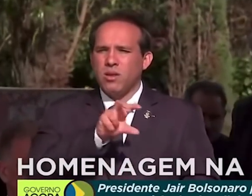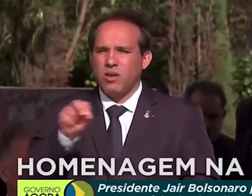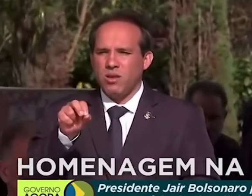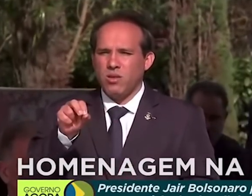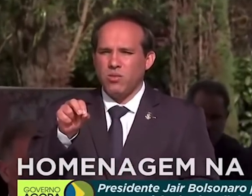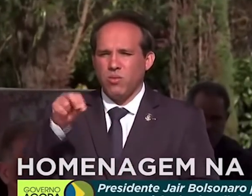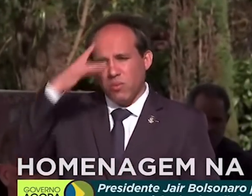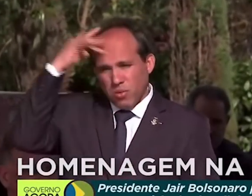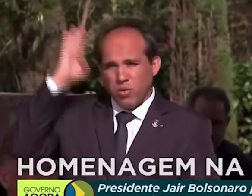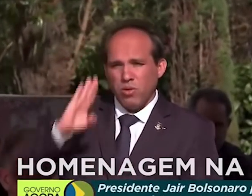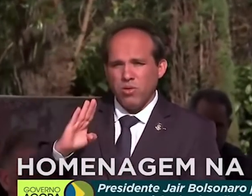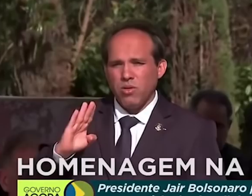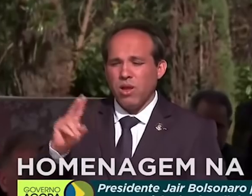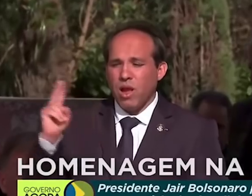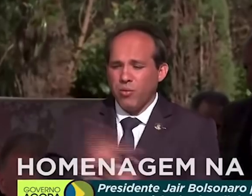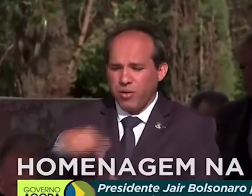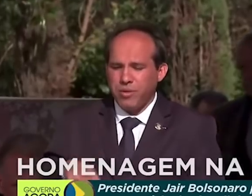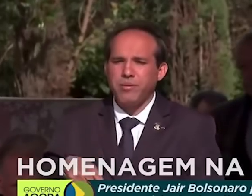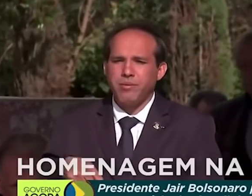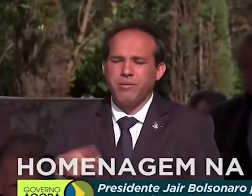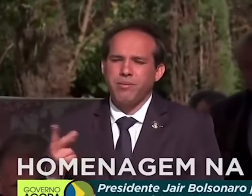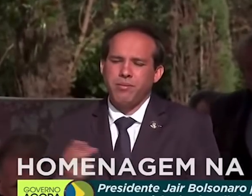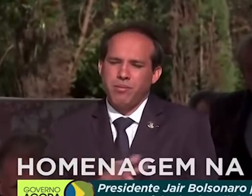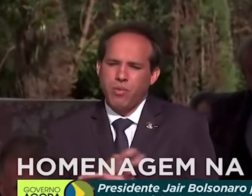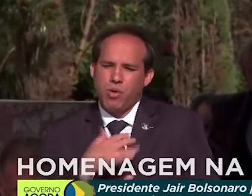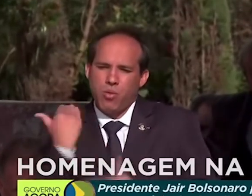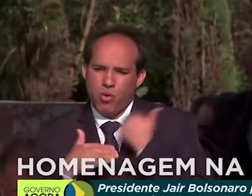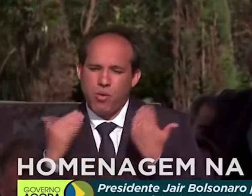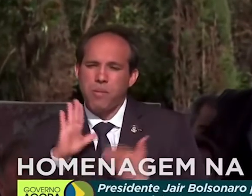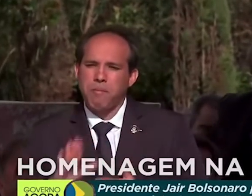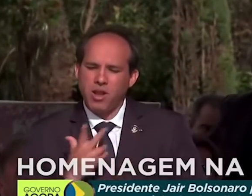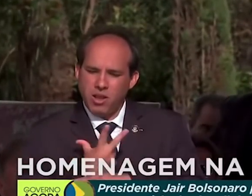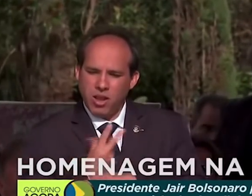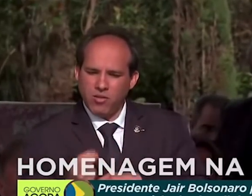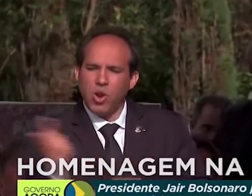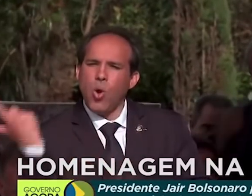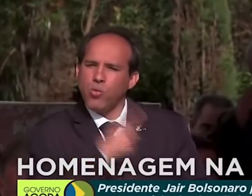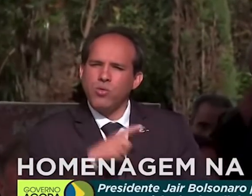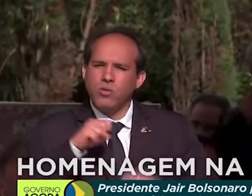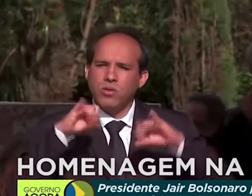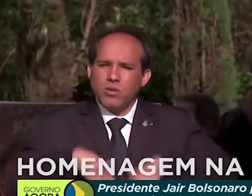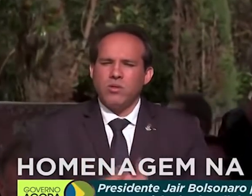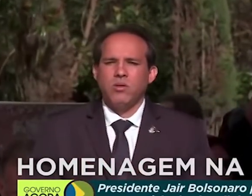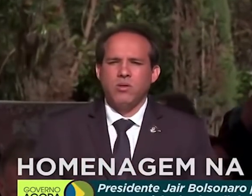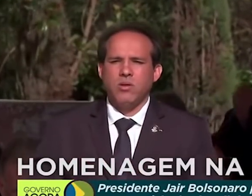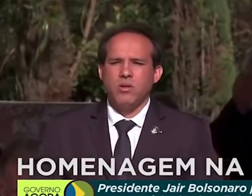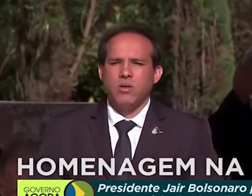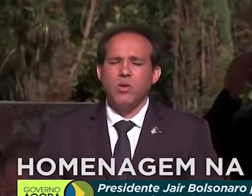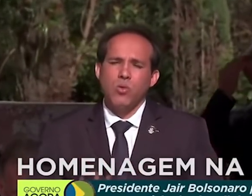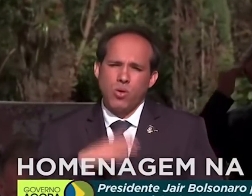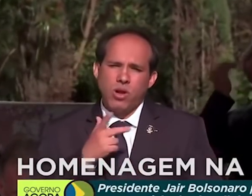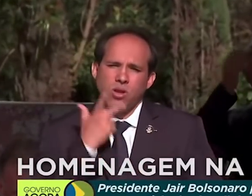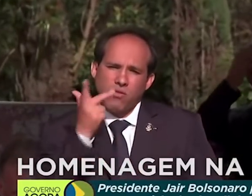brasileiros aqui pereceram, mas a vitória se fez presente. Ouso